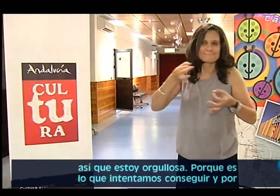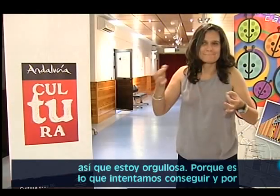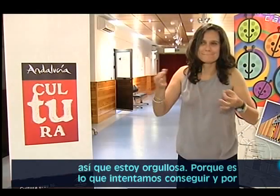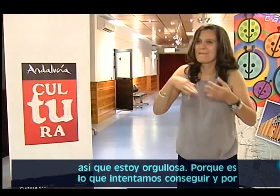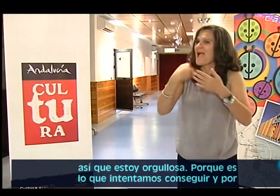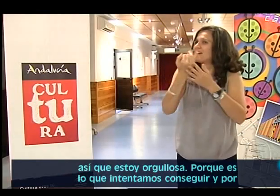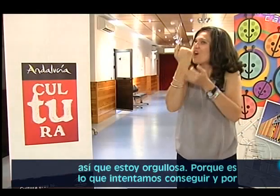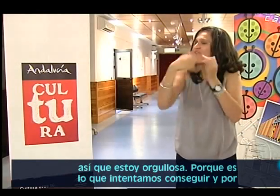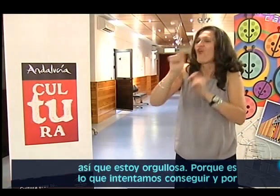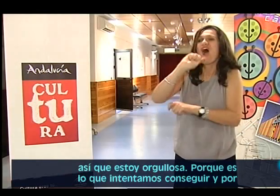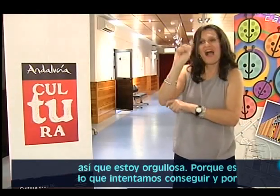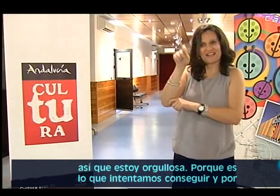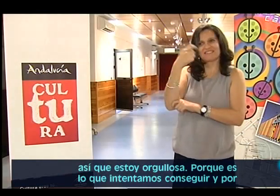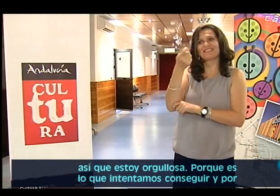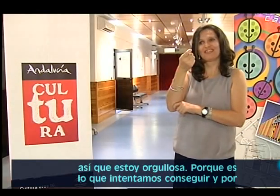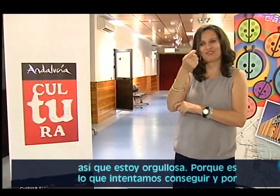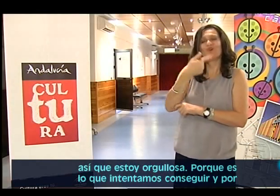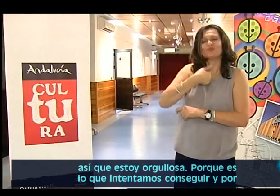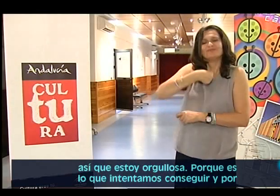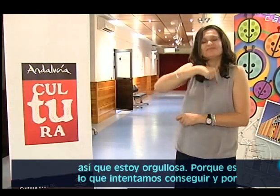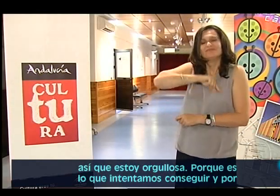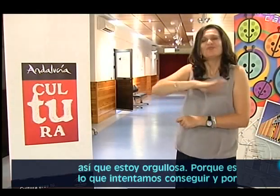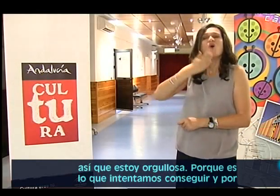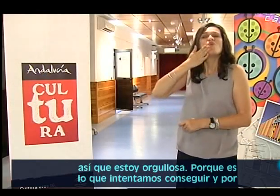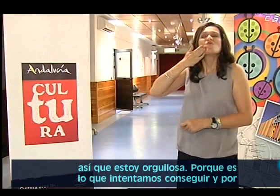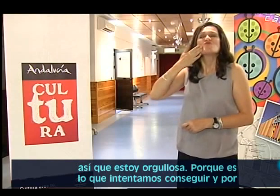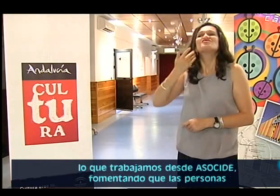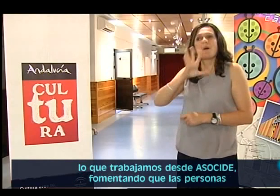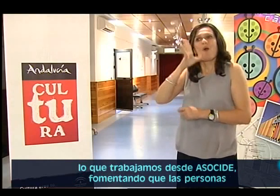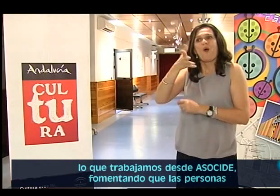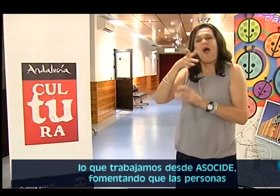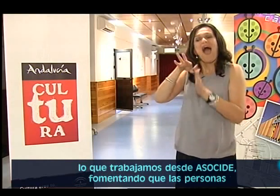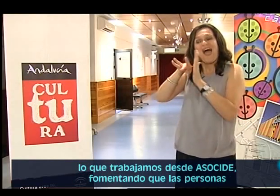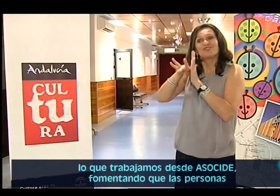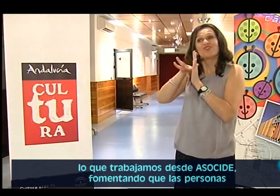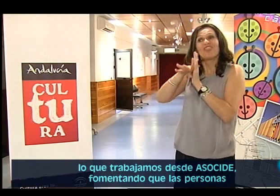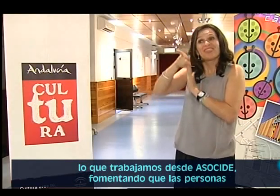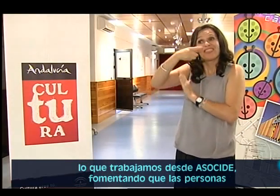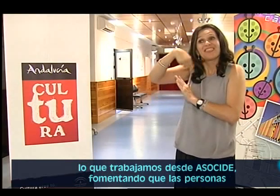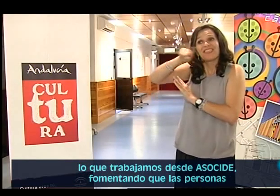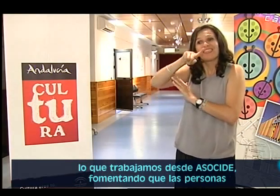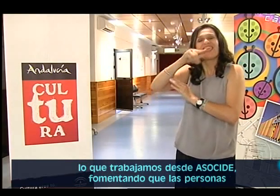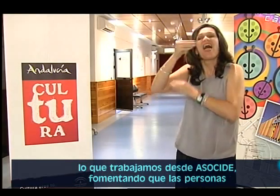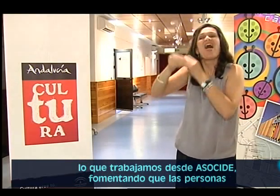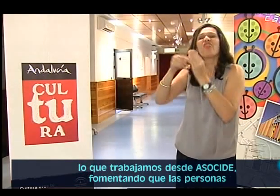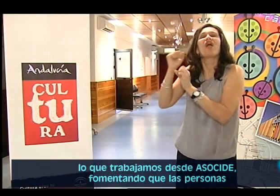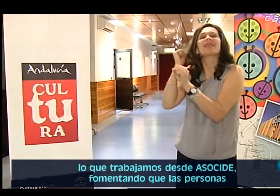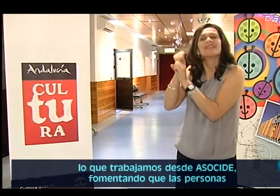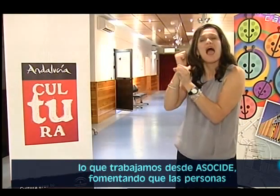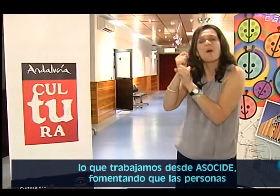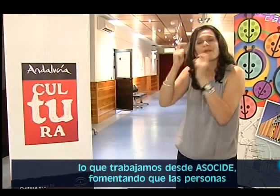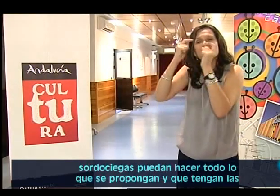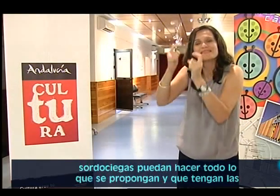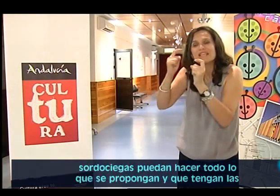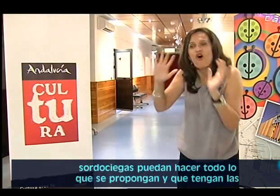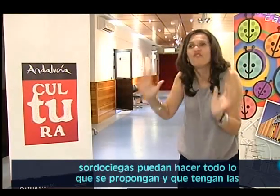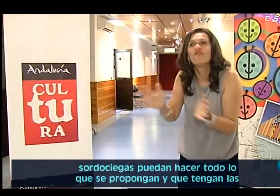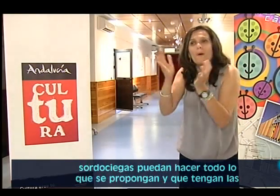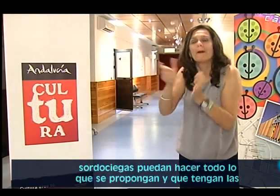estoy orgullosa porque es lo que intentamos conseguir y por lo que trabajamos desde Asocide, fomentando que las personas sordociegas puedan